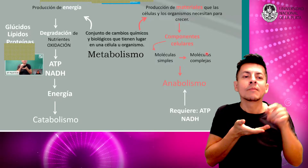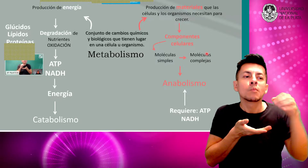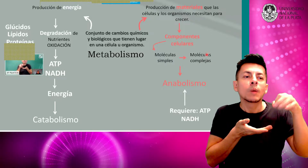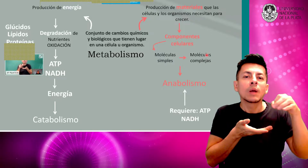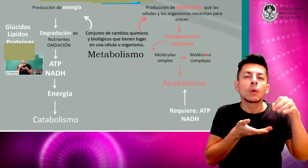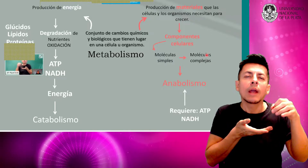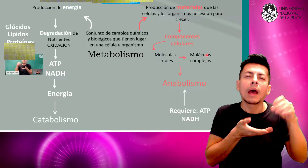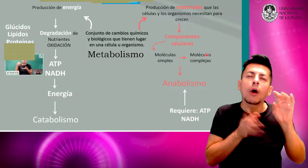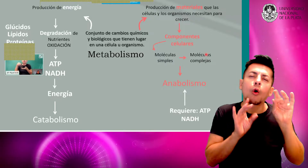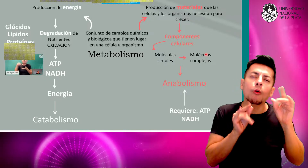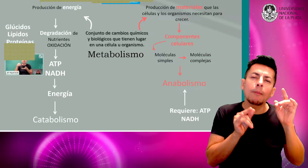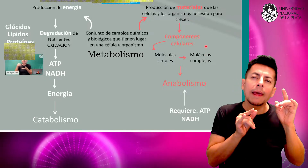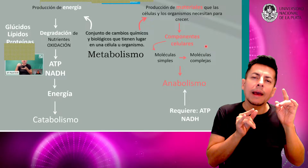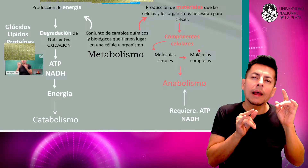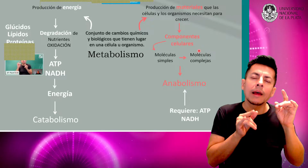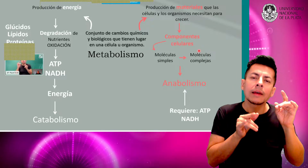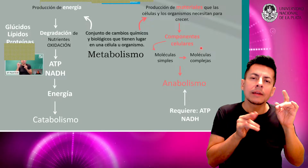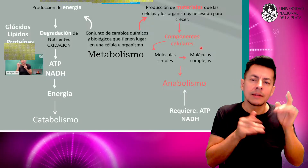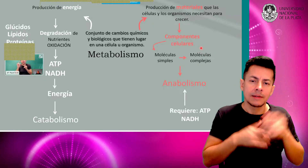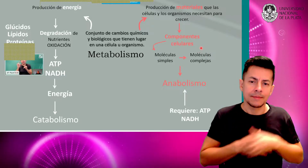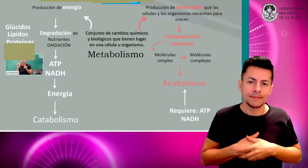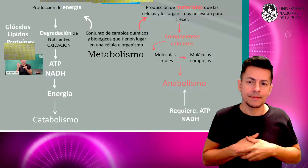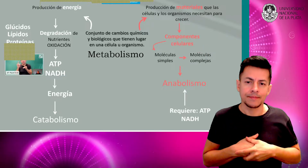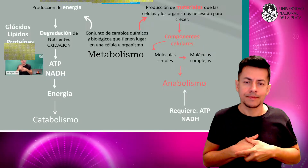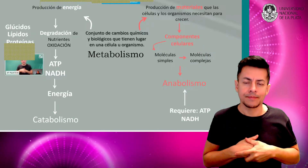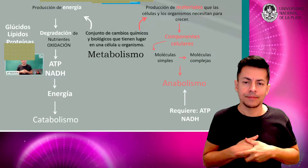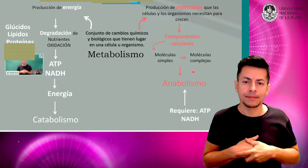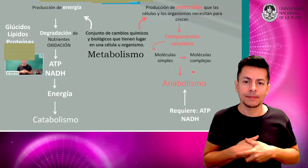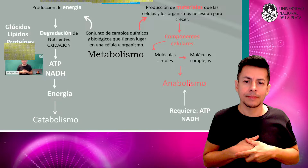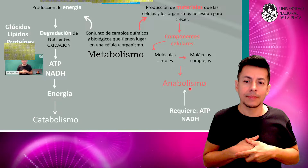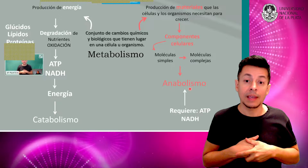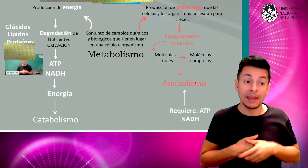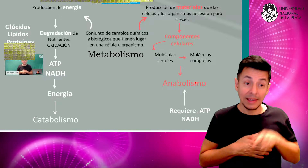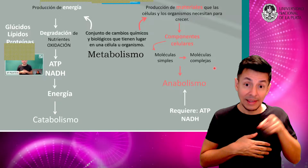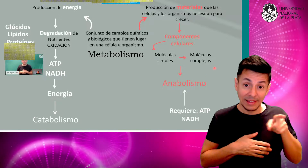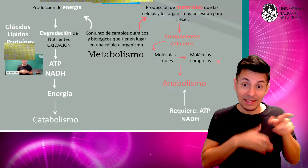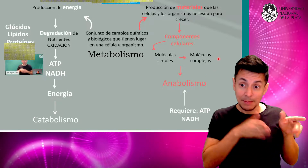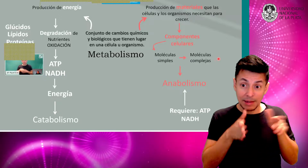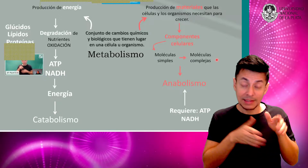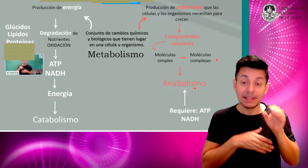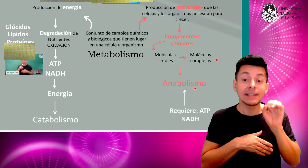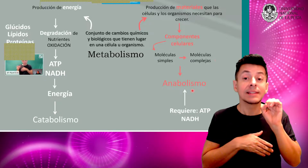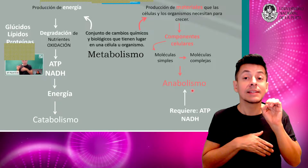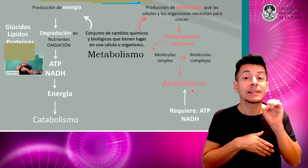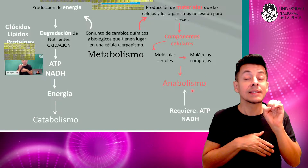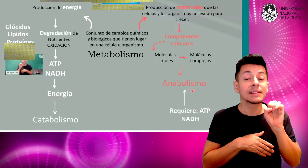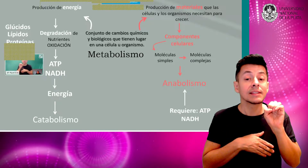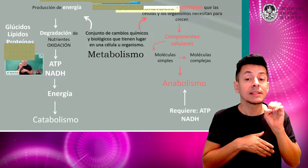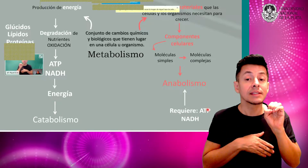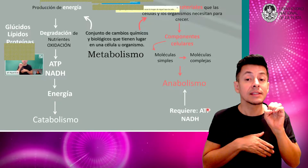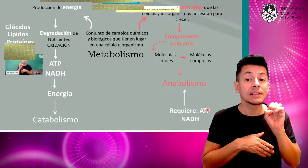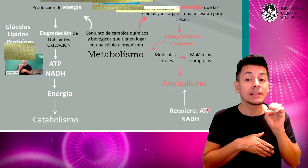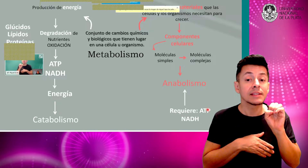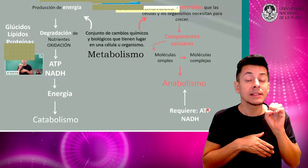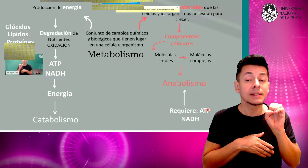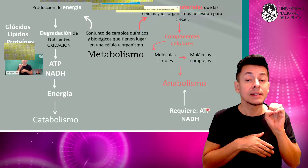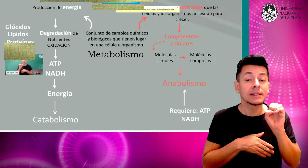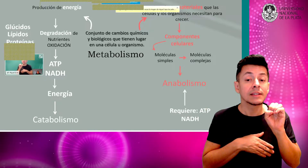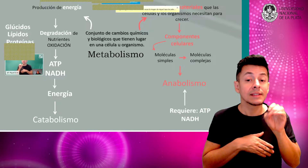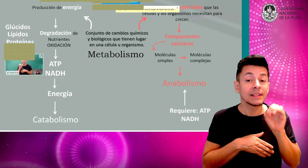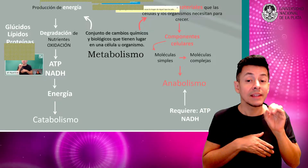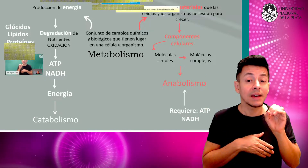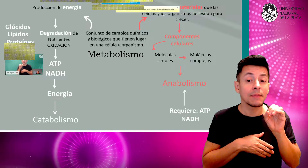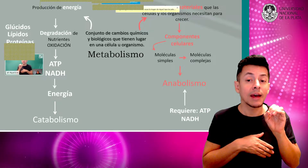células. ¿Sí? A esta parte del metabolismo que requiere ATP